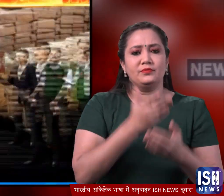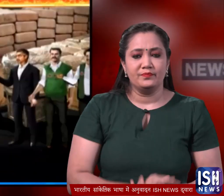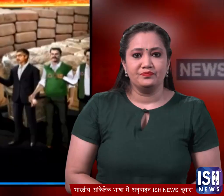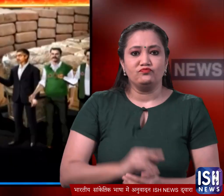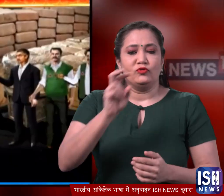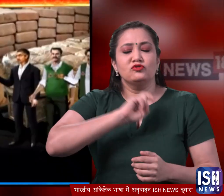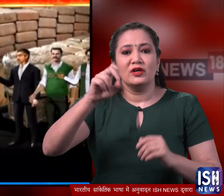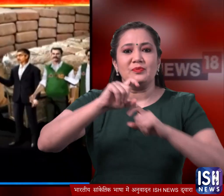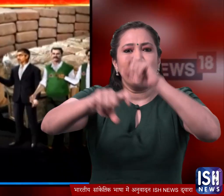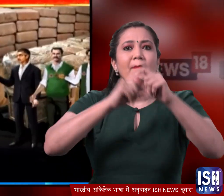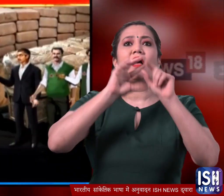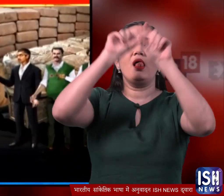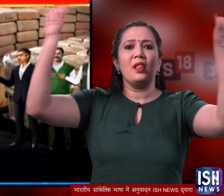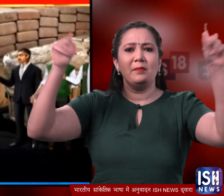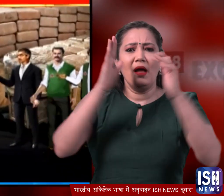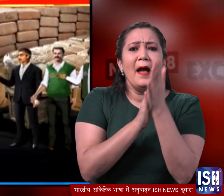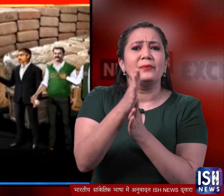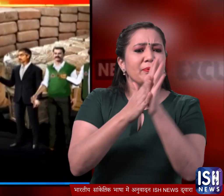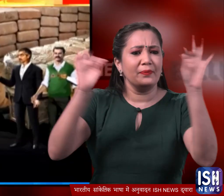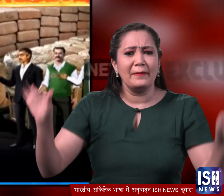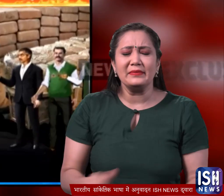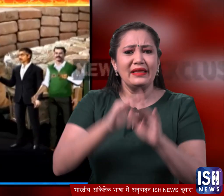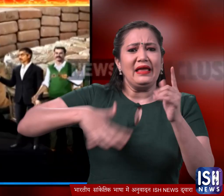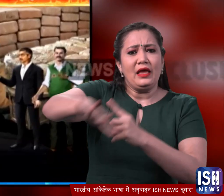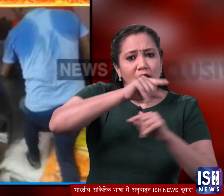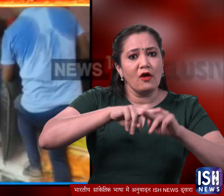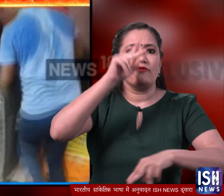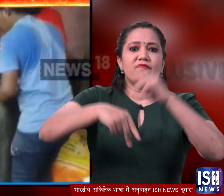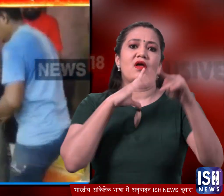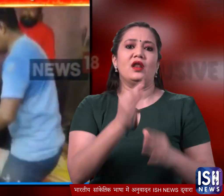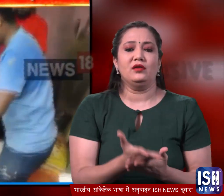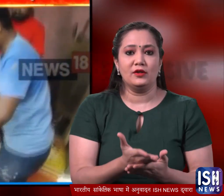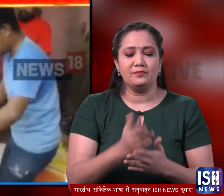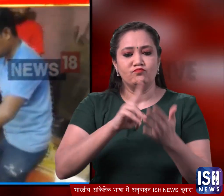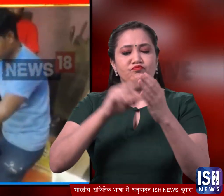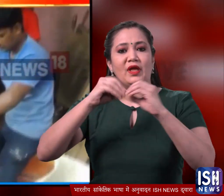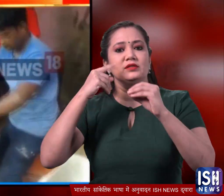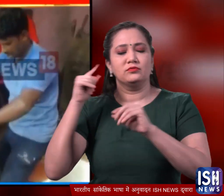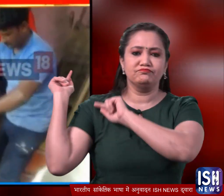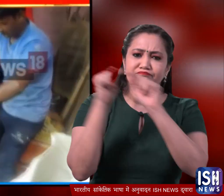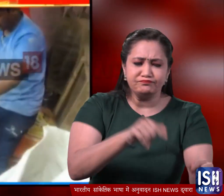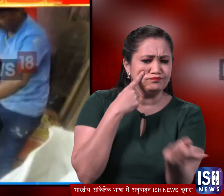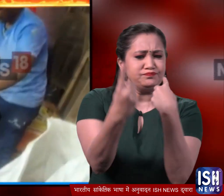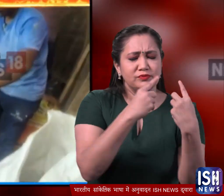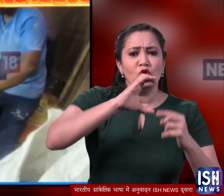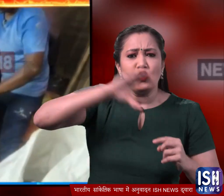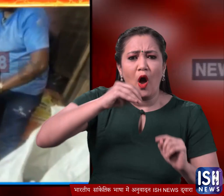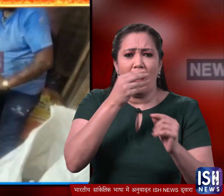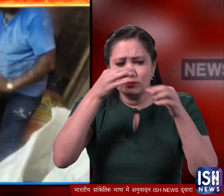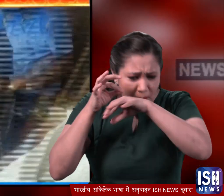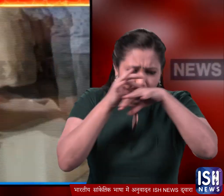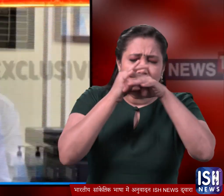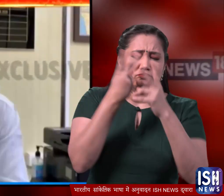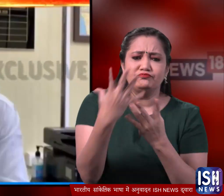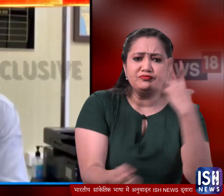कि ट्रांसपोर्ट कंपनी की आड़ में एक सुनसान इलाके में यह ड्रग्स फैक्ट्री चलाई जा रही है। इसी के बाद एनसीबी ने यह छापेमारी की और वहां से करोड़ों के ड्रग्स